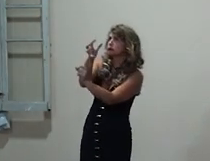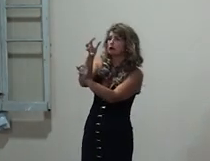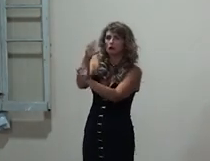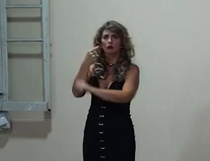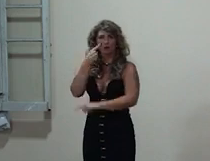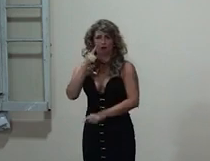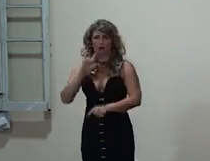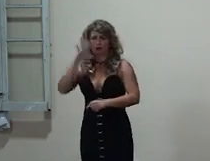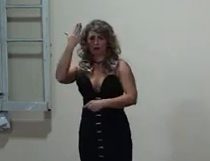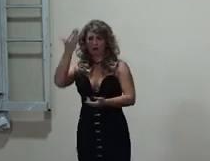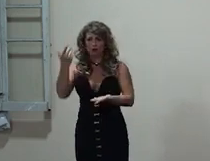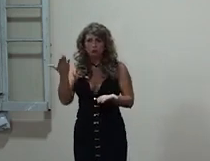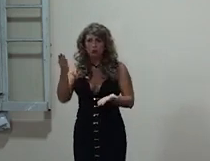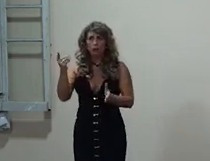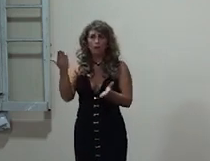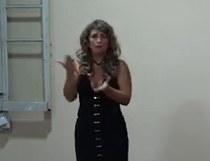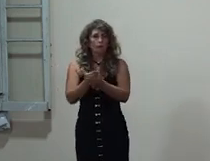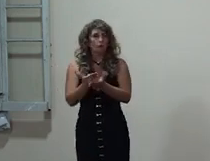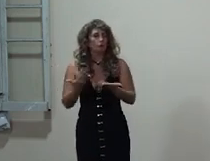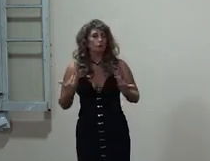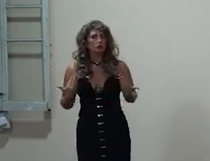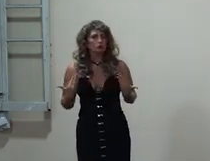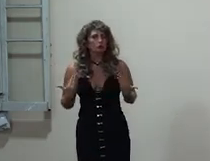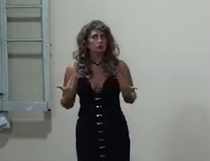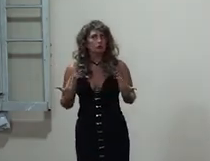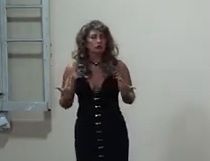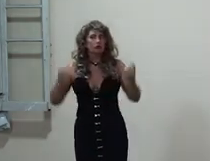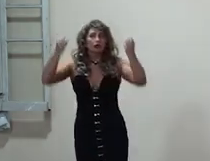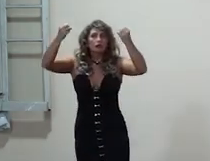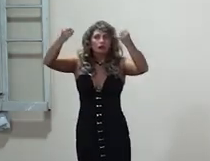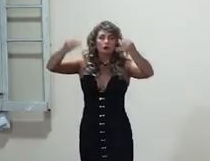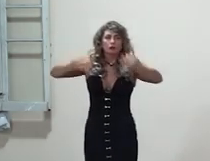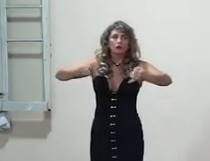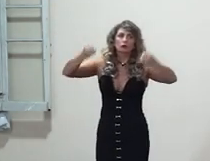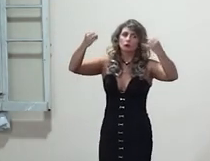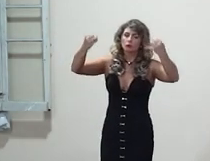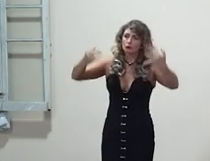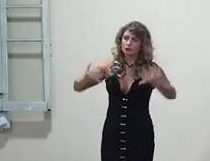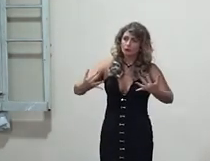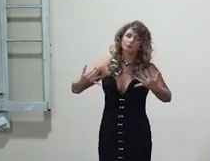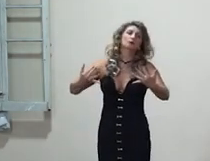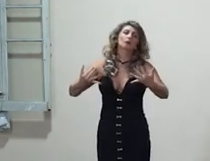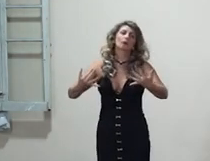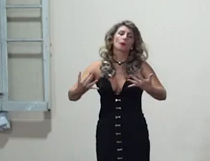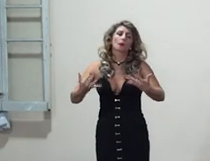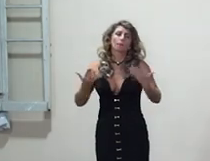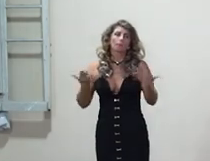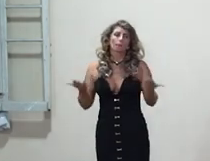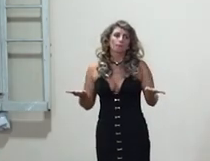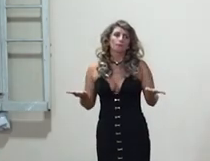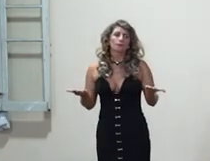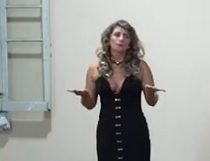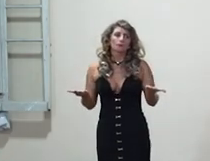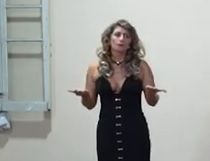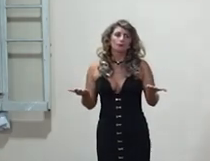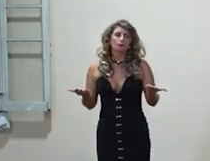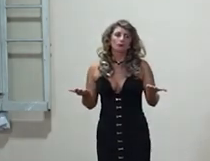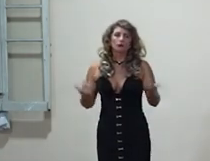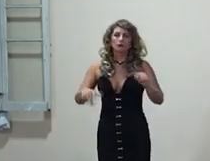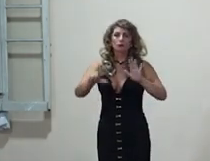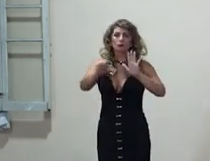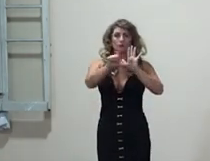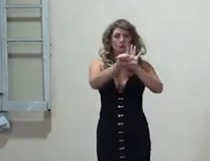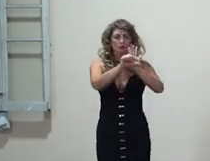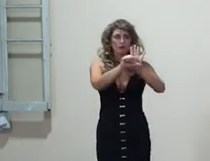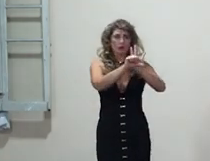isso acontecer algumas vezes. Você tem que explicar. Então, As